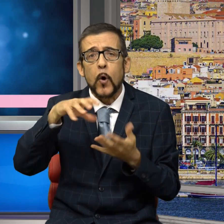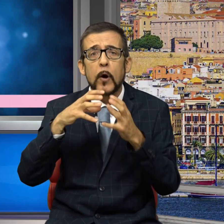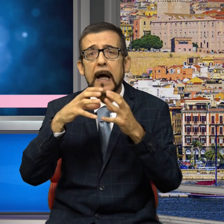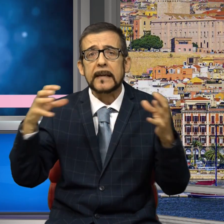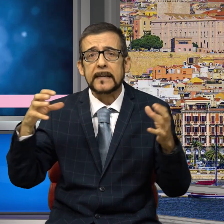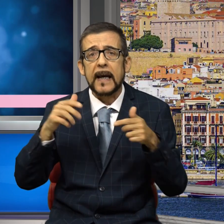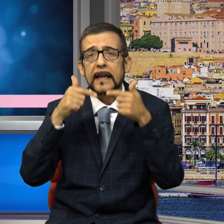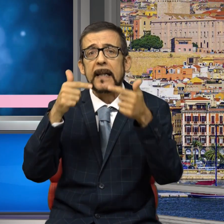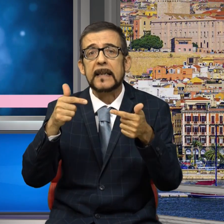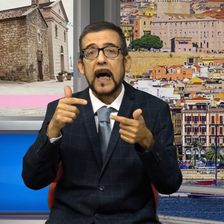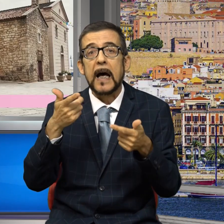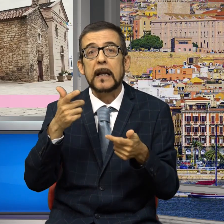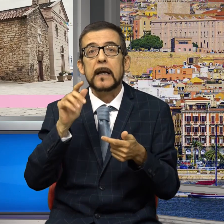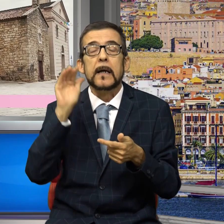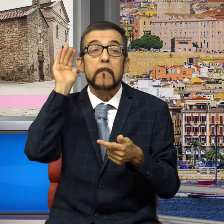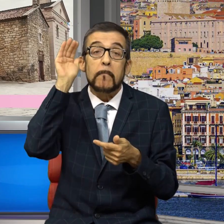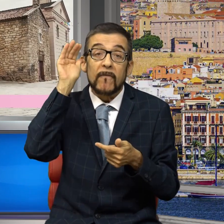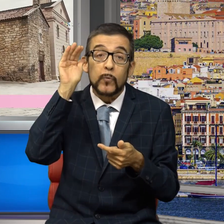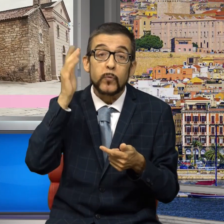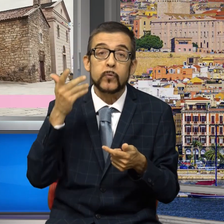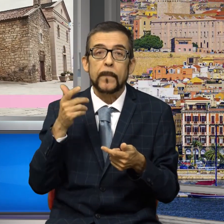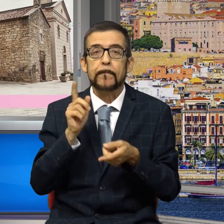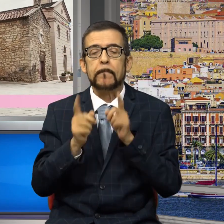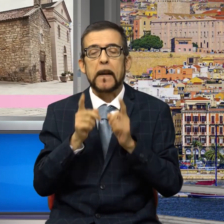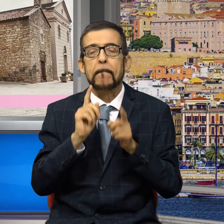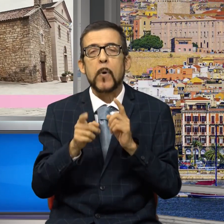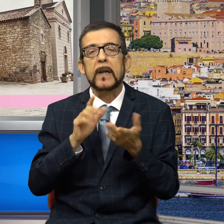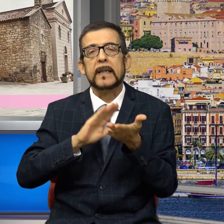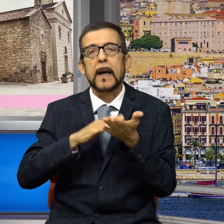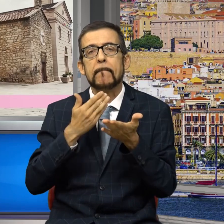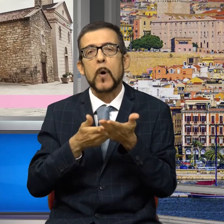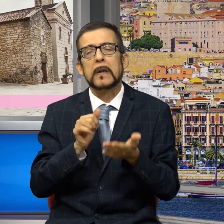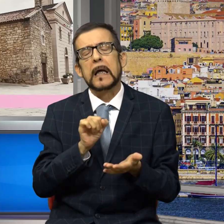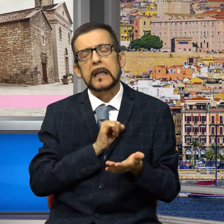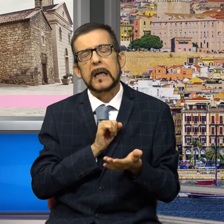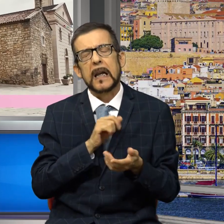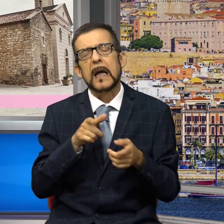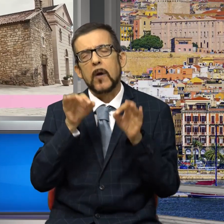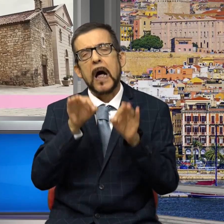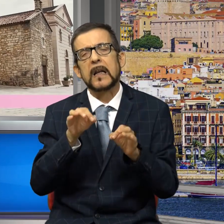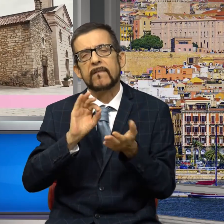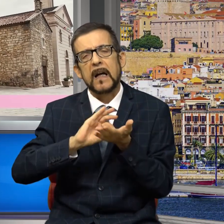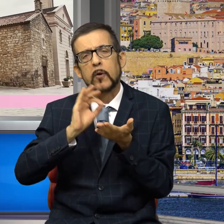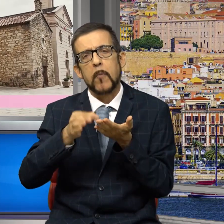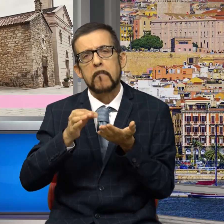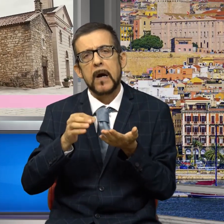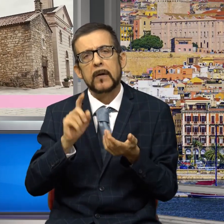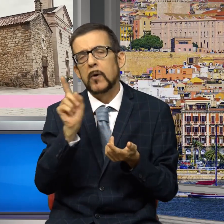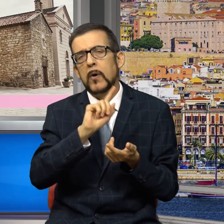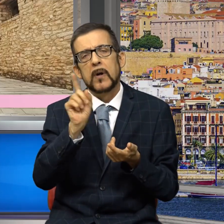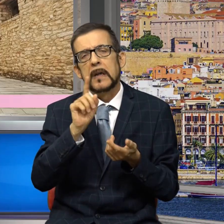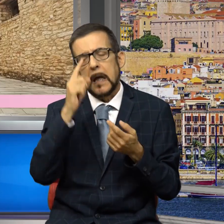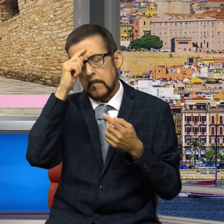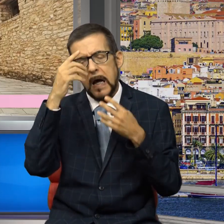orientamento e prospettive per il futuro. La politica è fondamentale, credo che sia arrivato il momento dove non si debba più ragionare